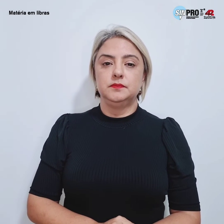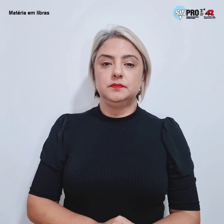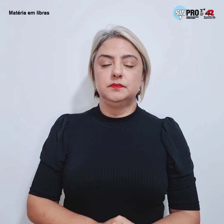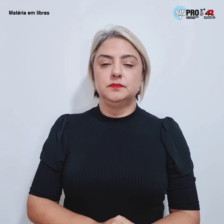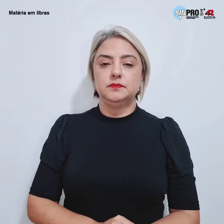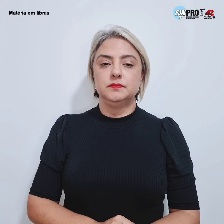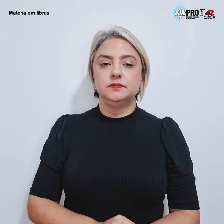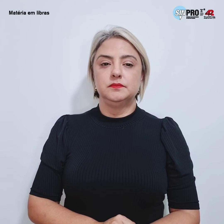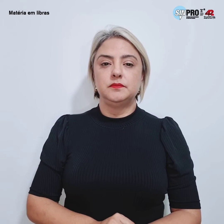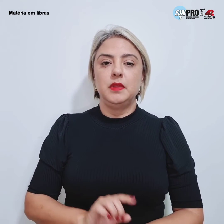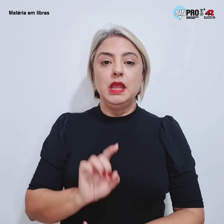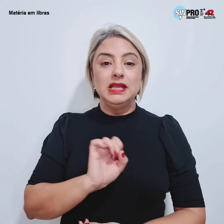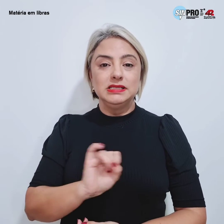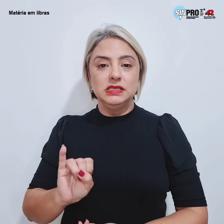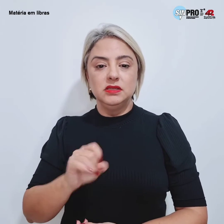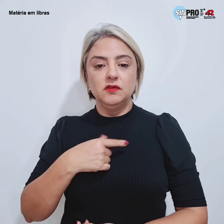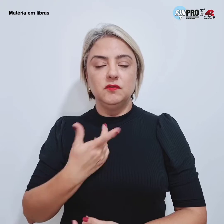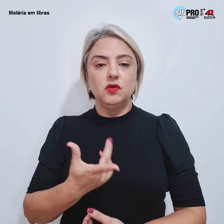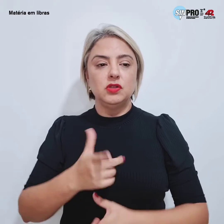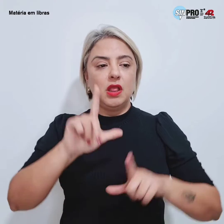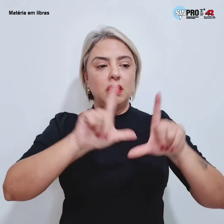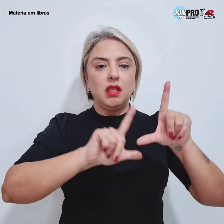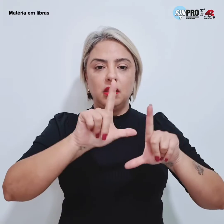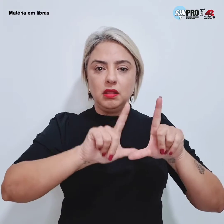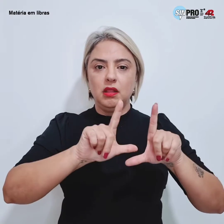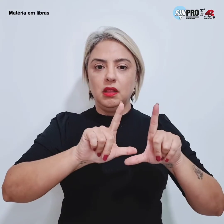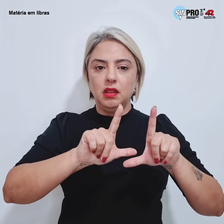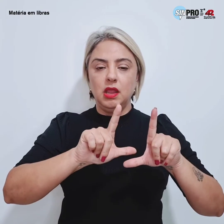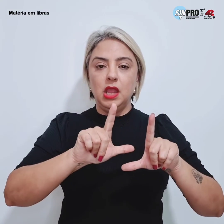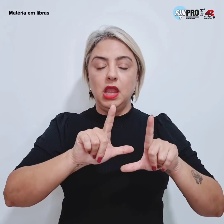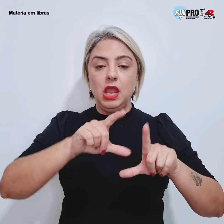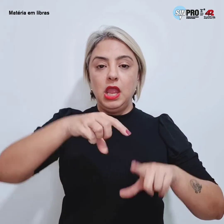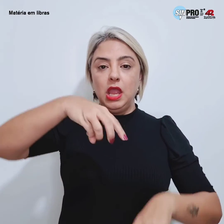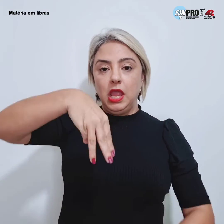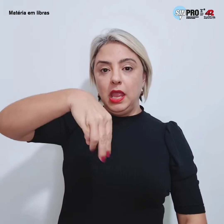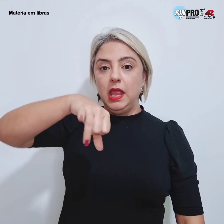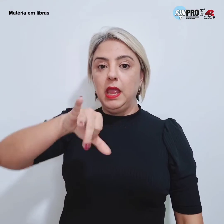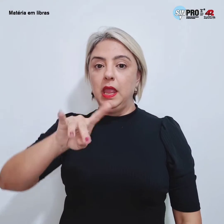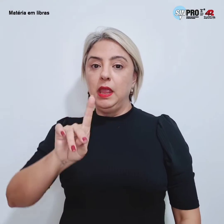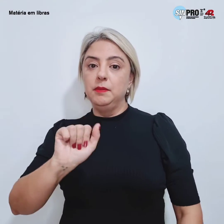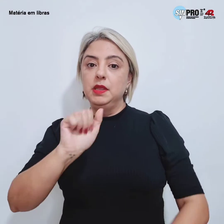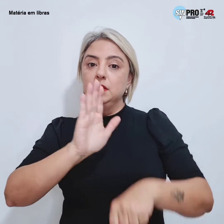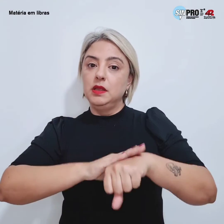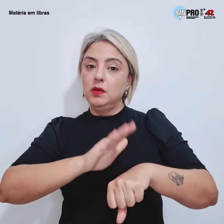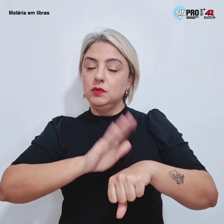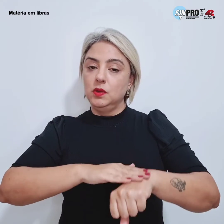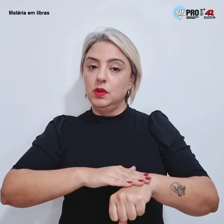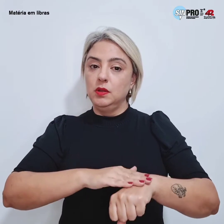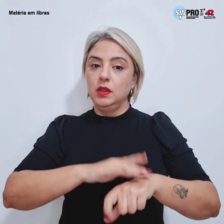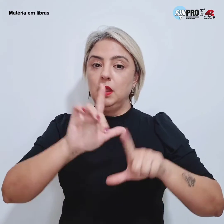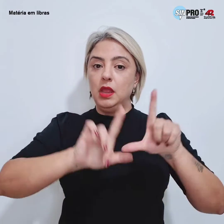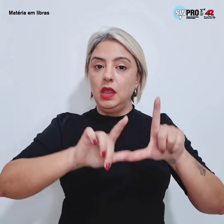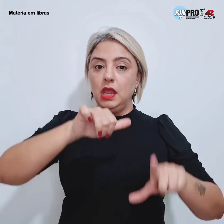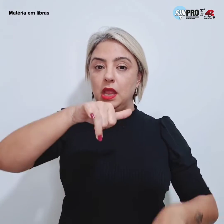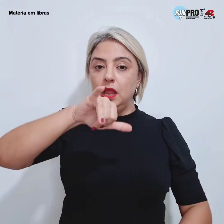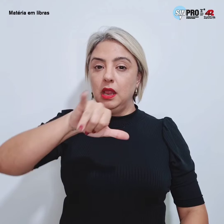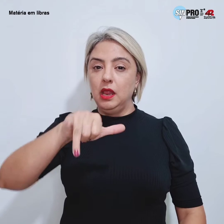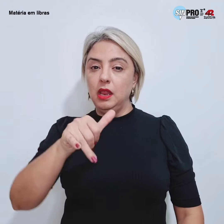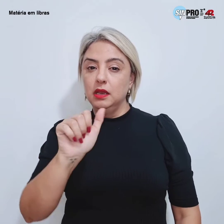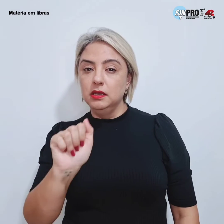Não fosse os veículos chamados mídia independente, como a Mídia Ninja, o Brasil de